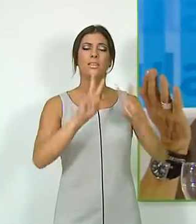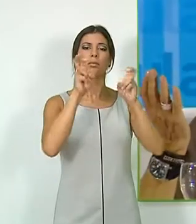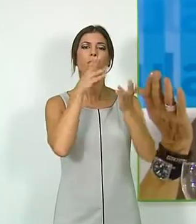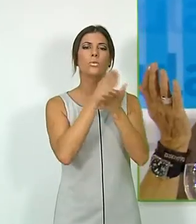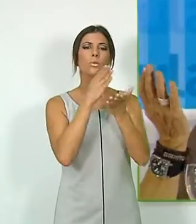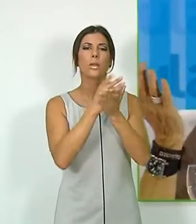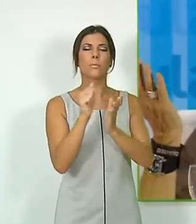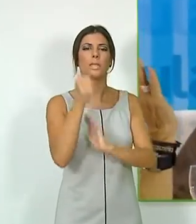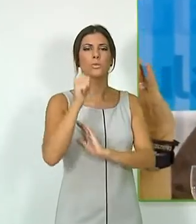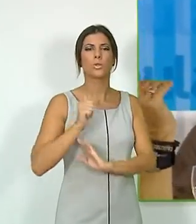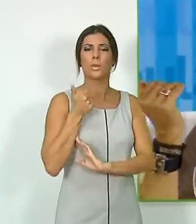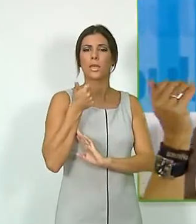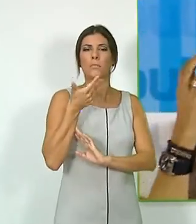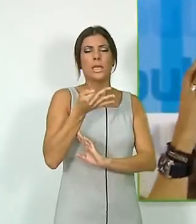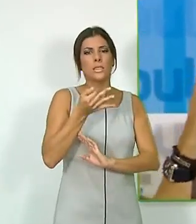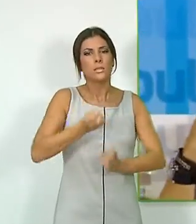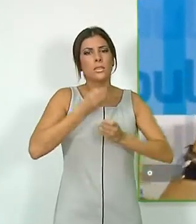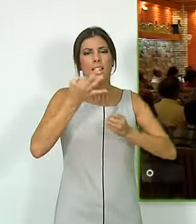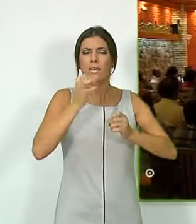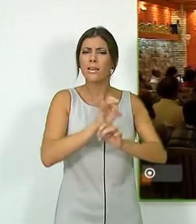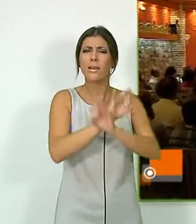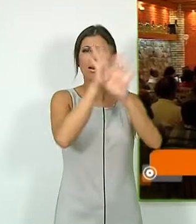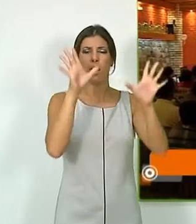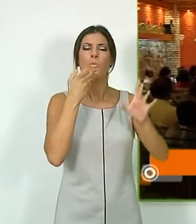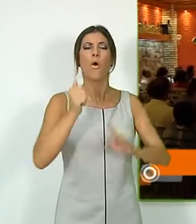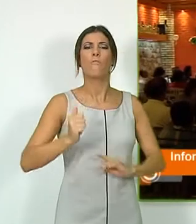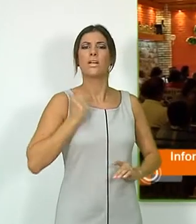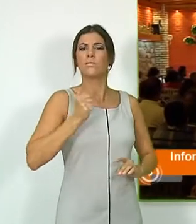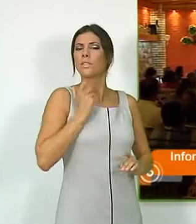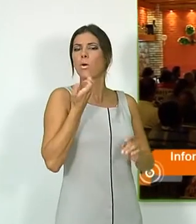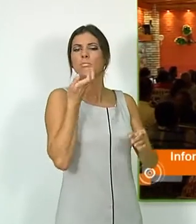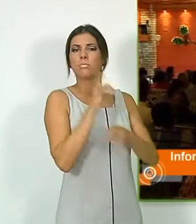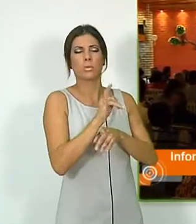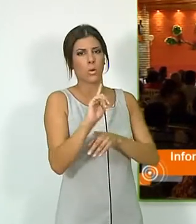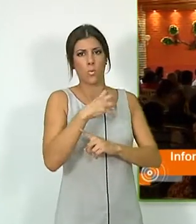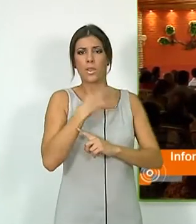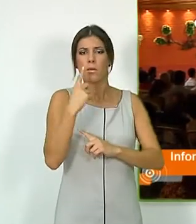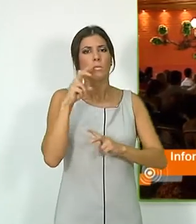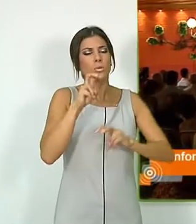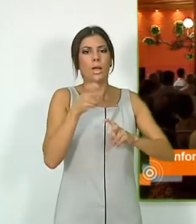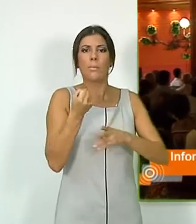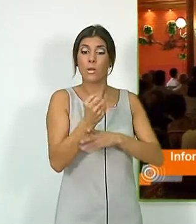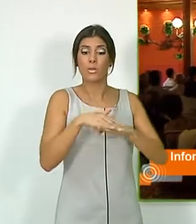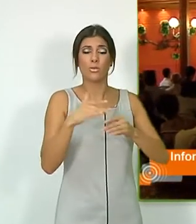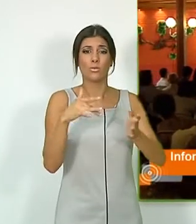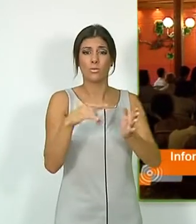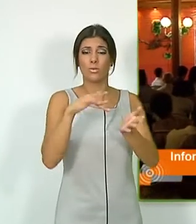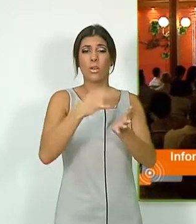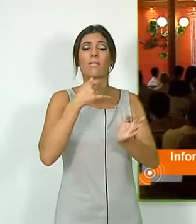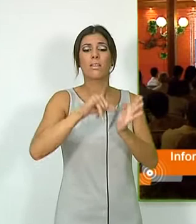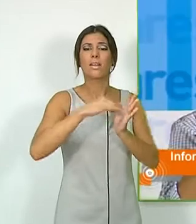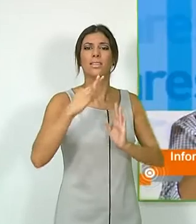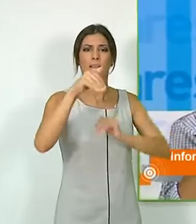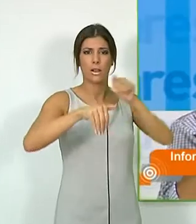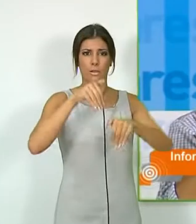Estudiar bien las posibilidades y hablar claro a los ciudadanos sin crear falsas expectativas con el fin de buscar únicamente apoyos de cara a las